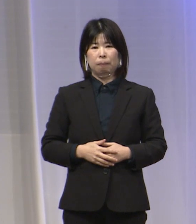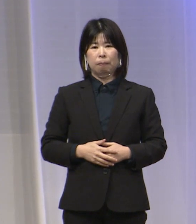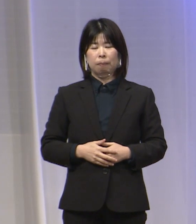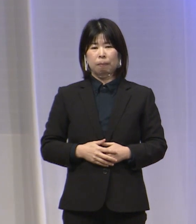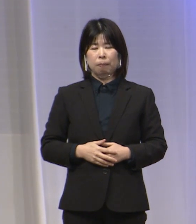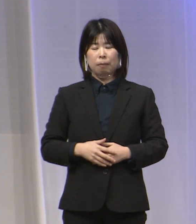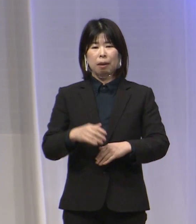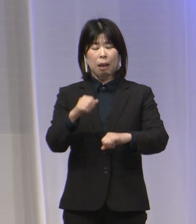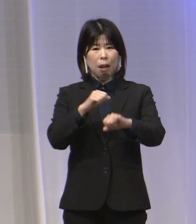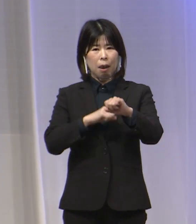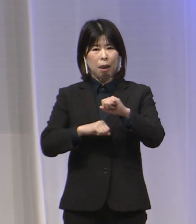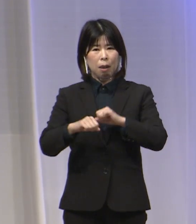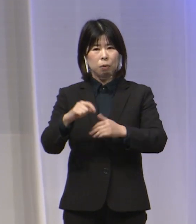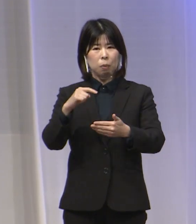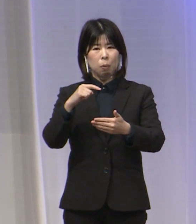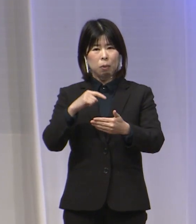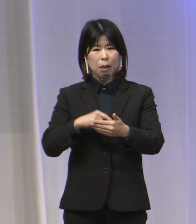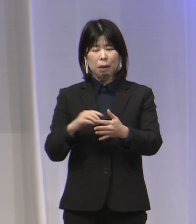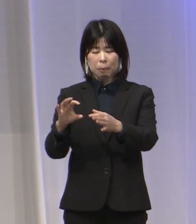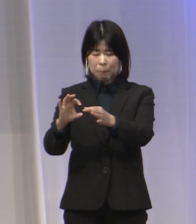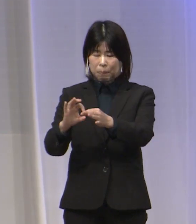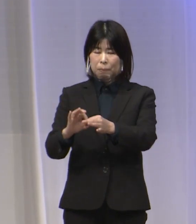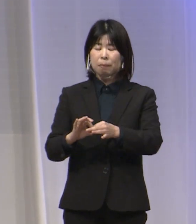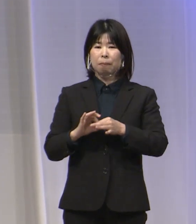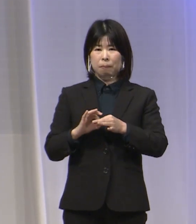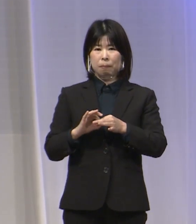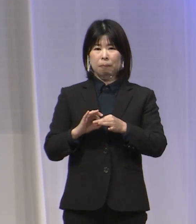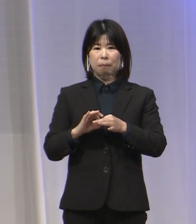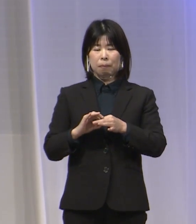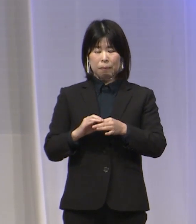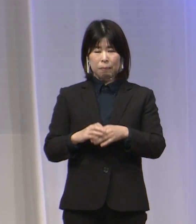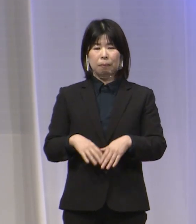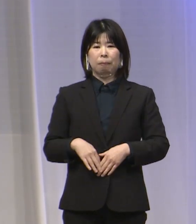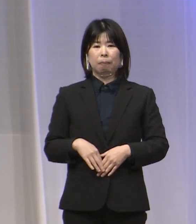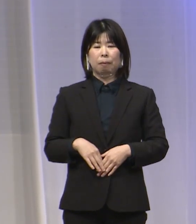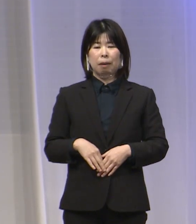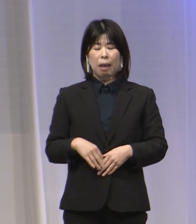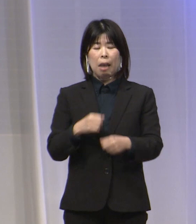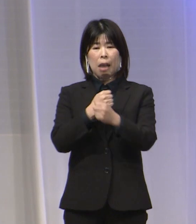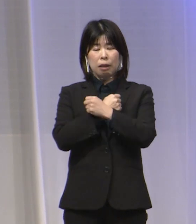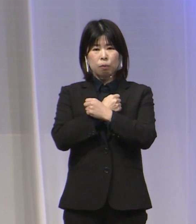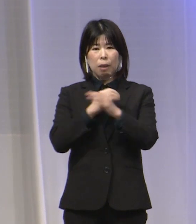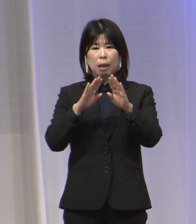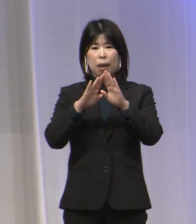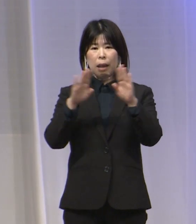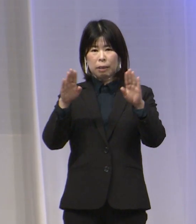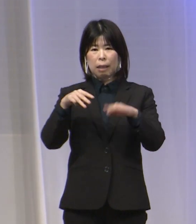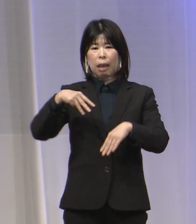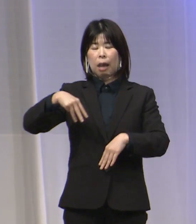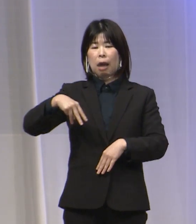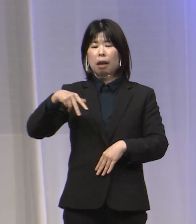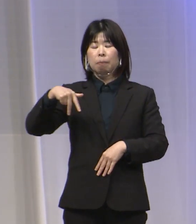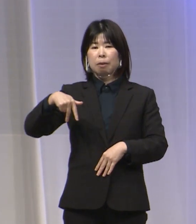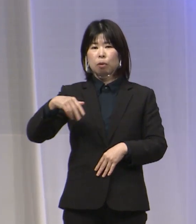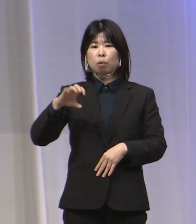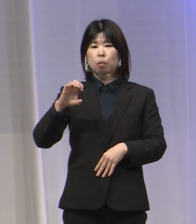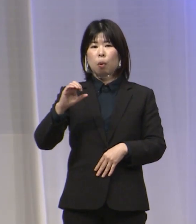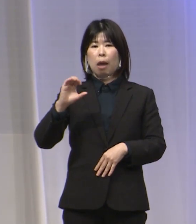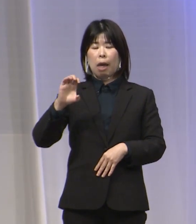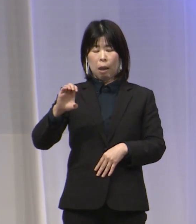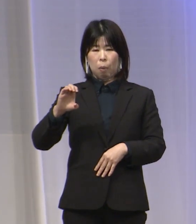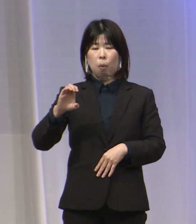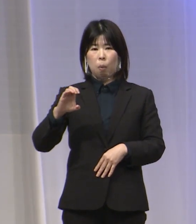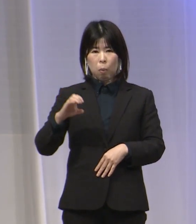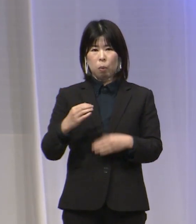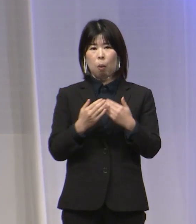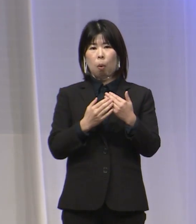このような活動の中でご縁をいただき先月エジプトで開催された3世コティインターナショナルという大会に